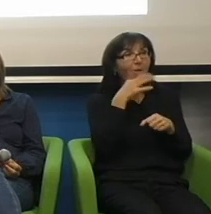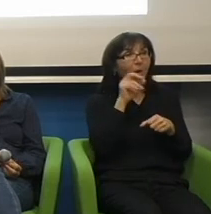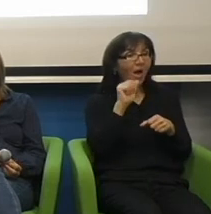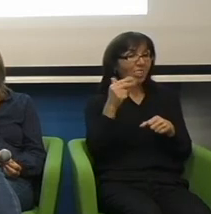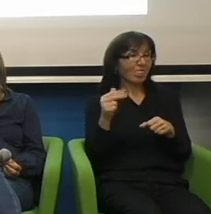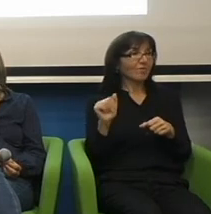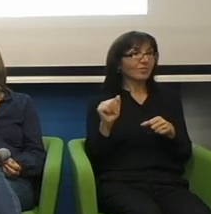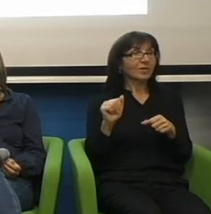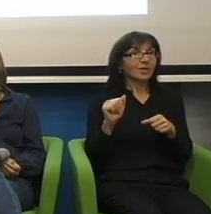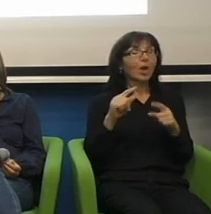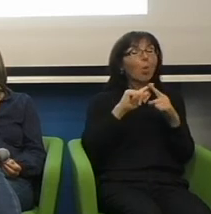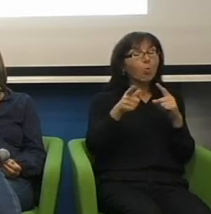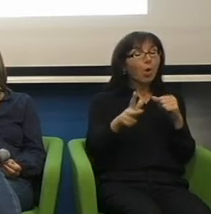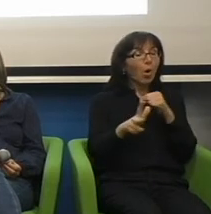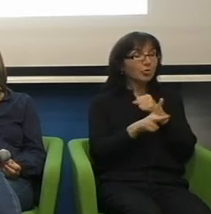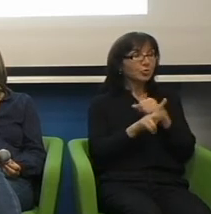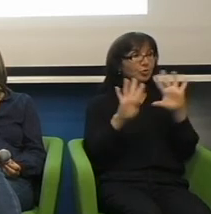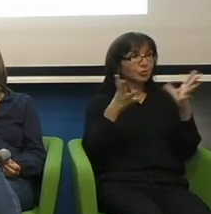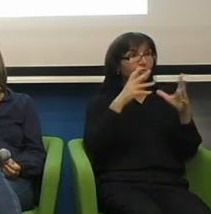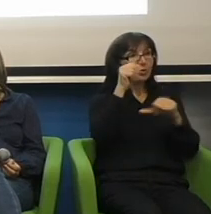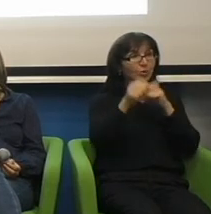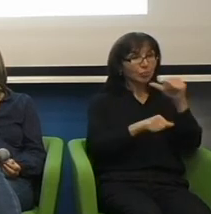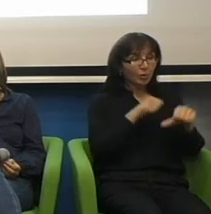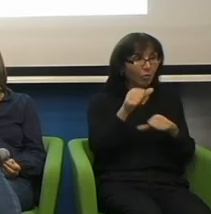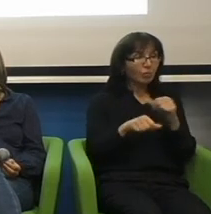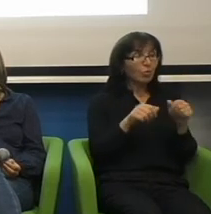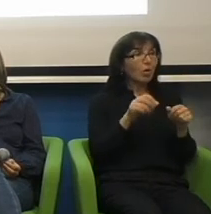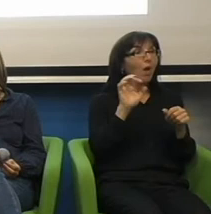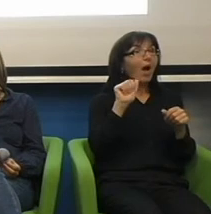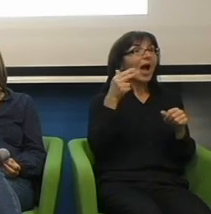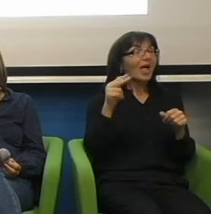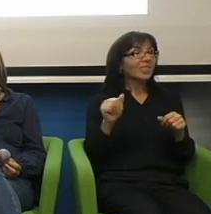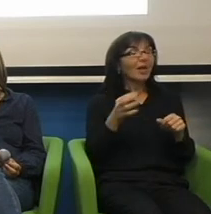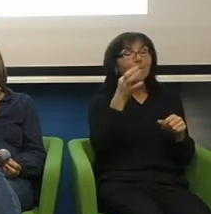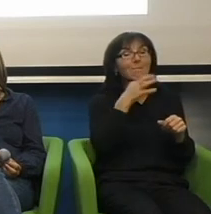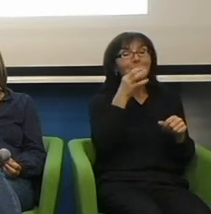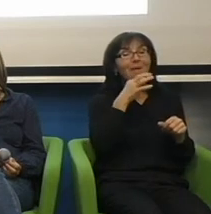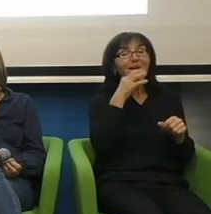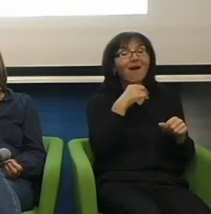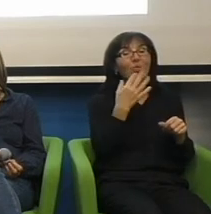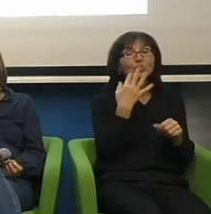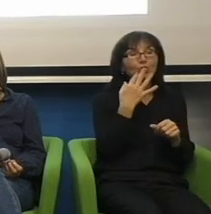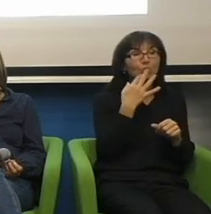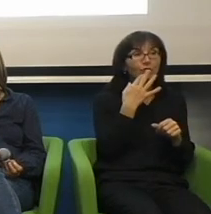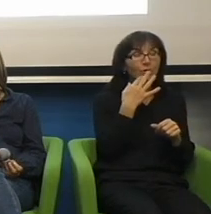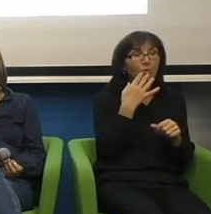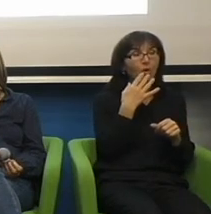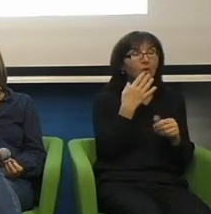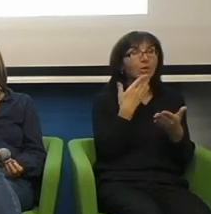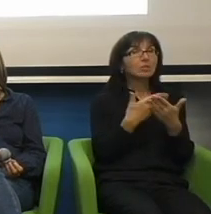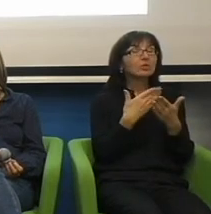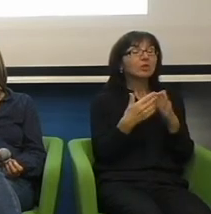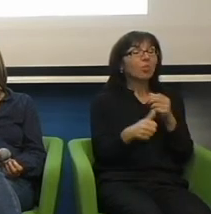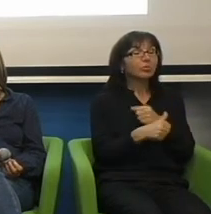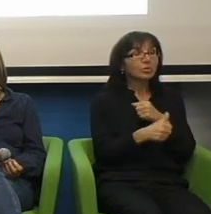okres po 1989 roku, gdy o Annie było bardzo mało. To wynikało z tej prostej przyczyny,